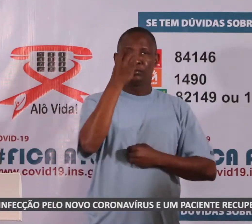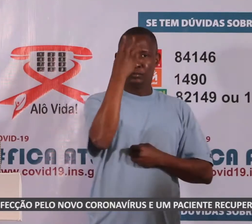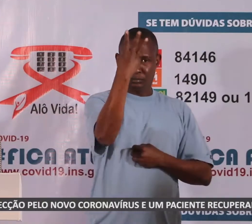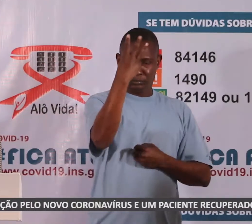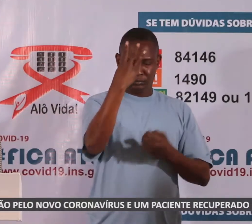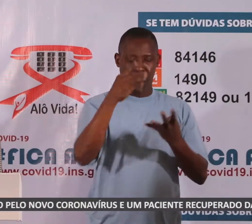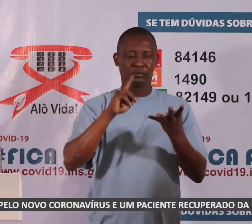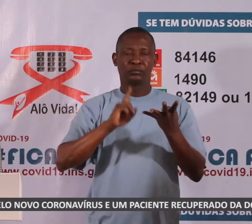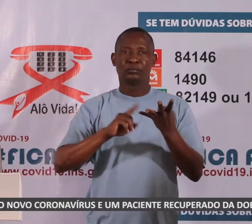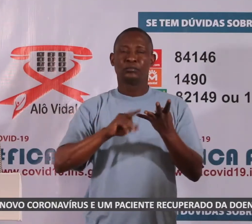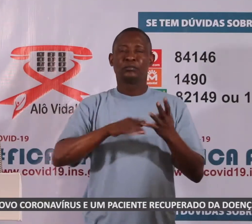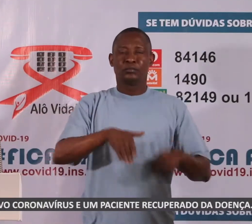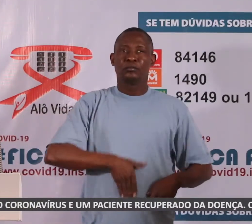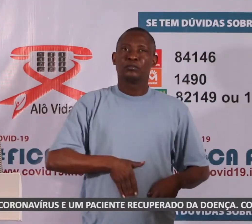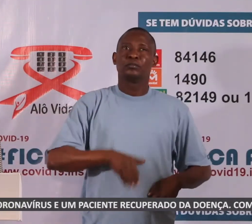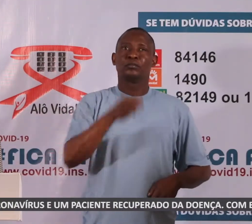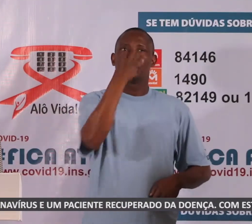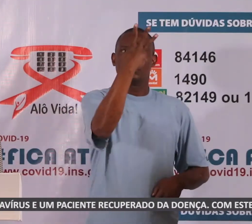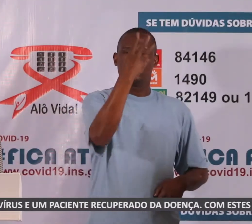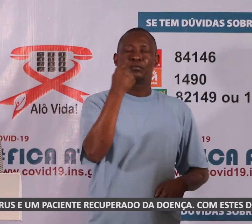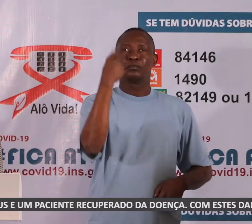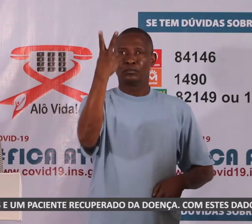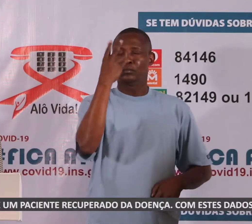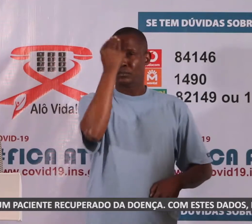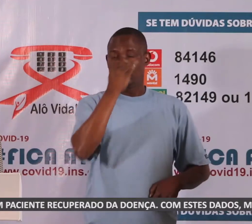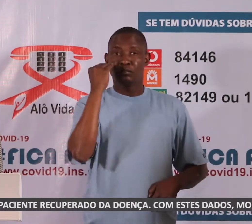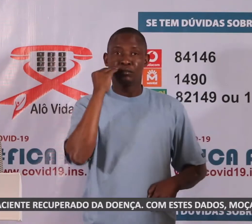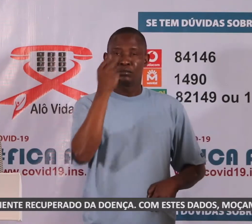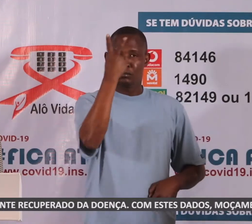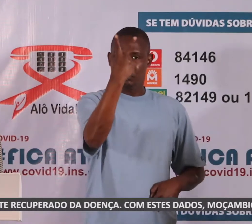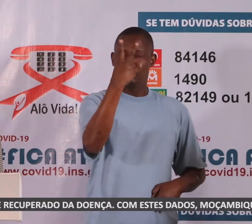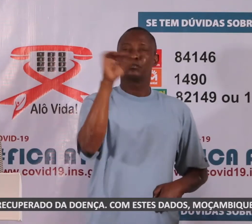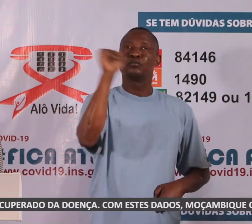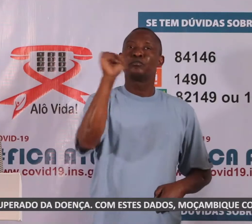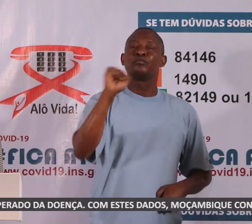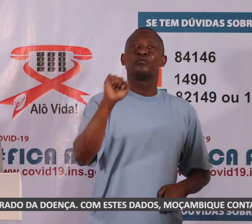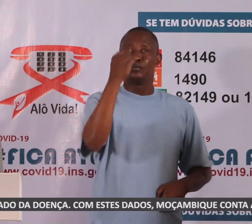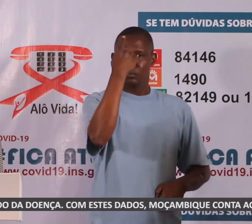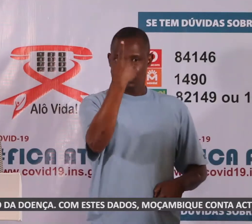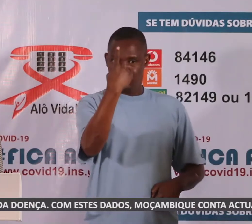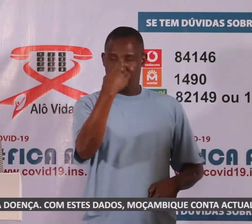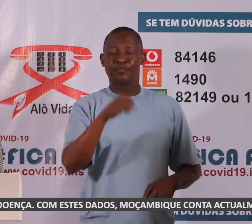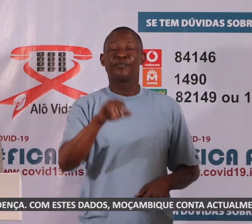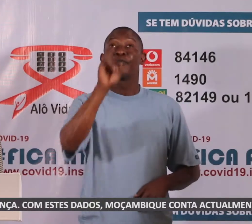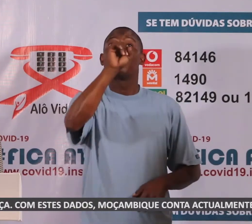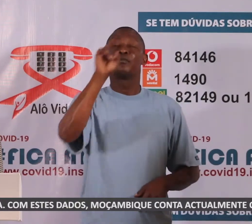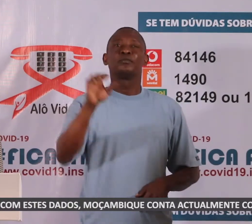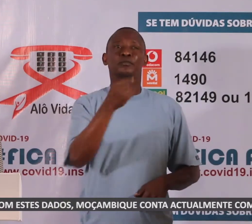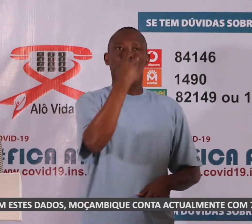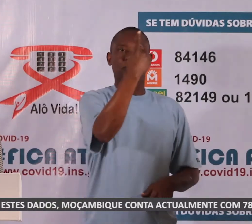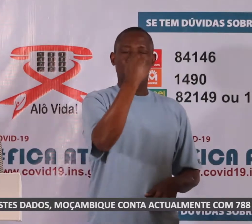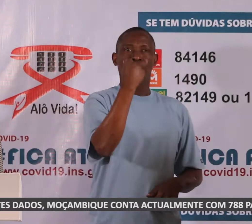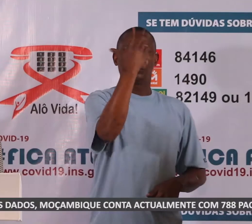32 são da província de Tete, 2 de Manica, 1 Sofala, 154 Gaza,